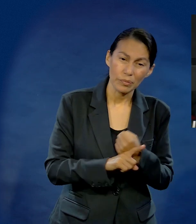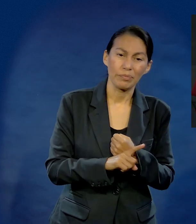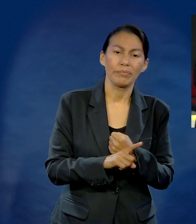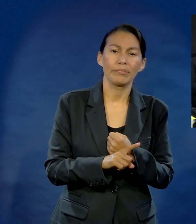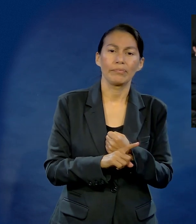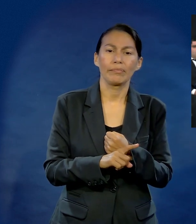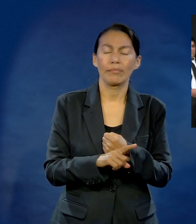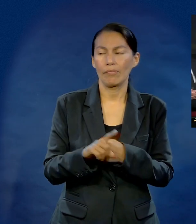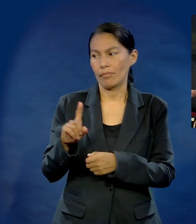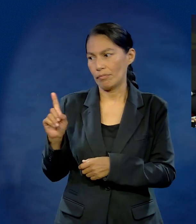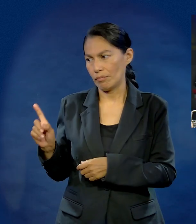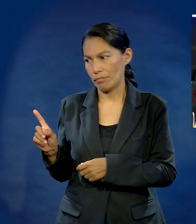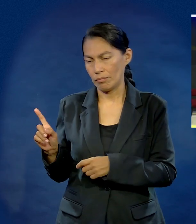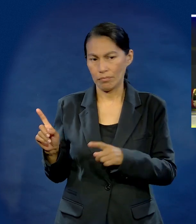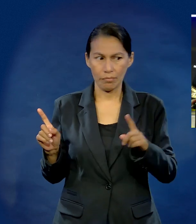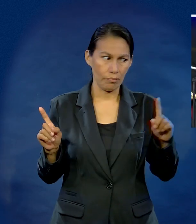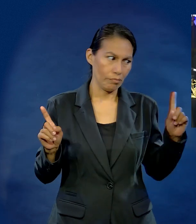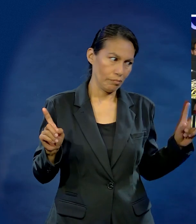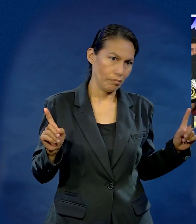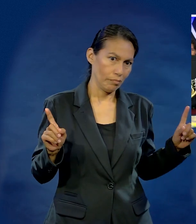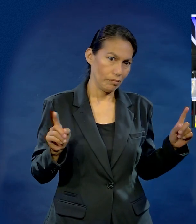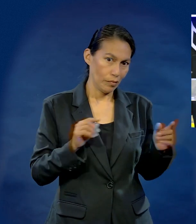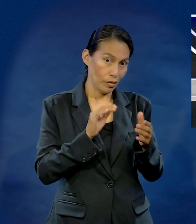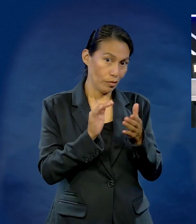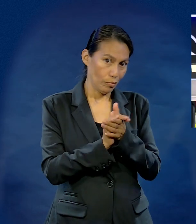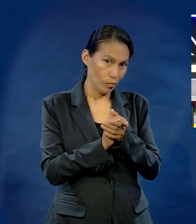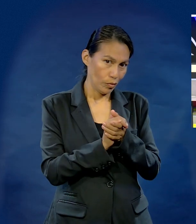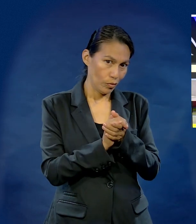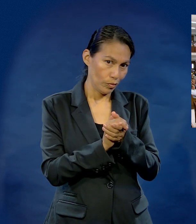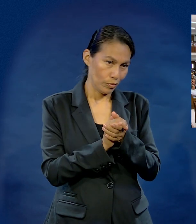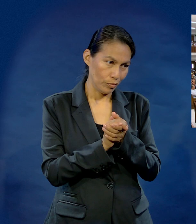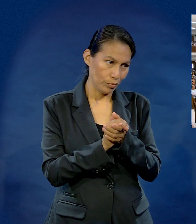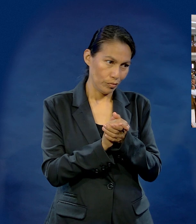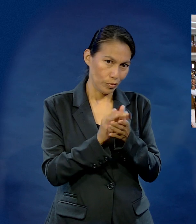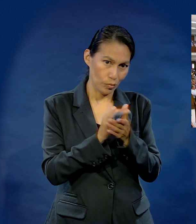vez que mi esposa tiene otra relación.